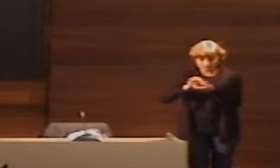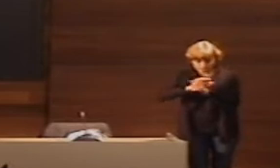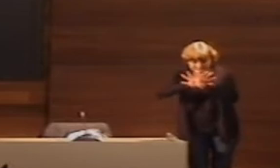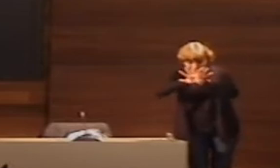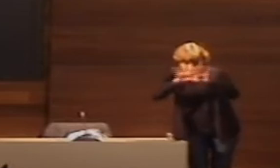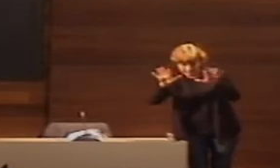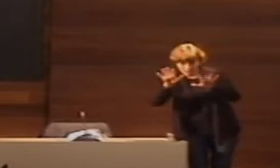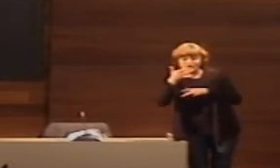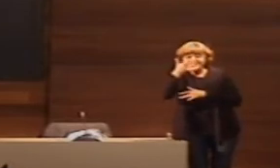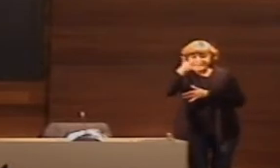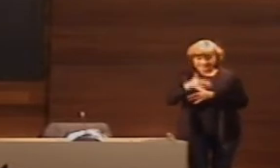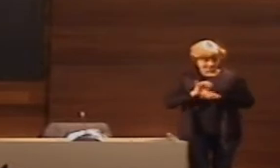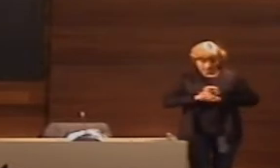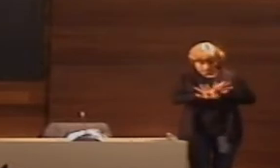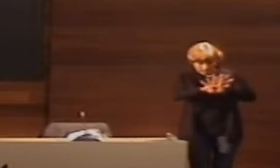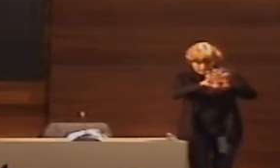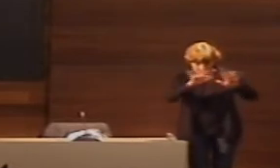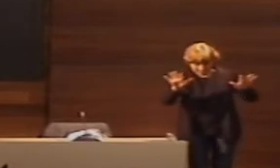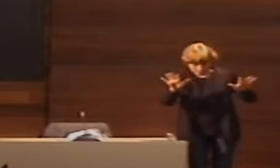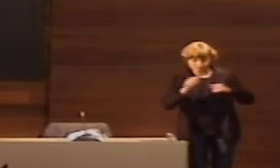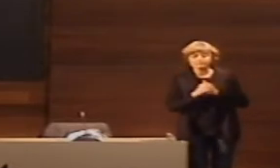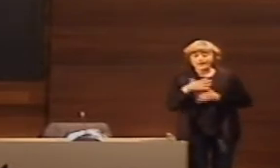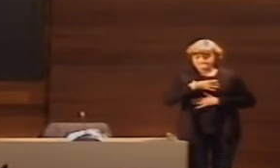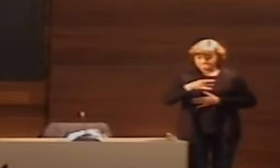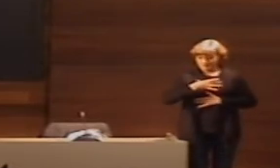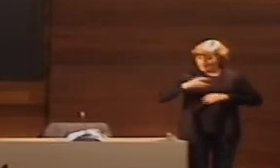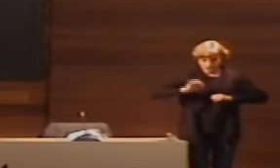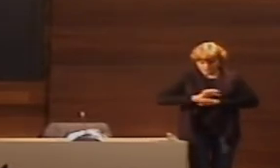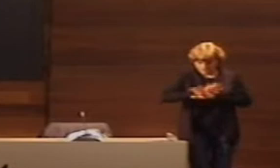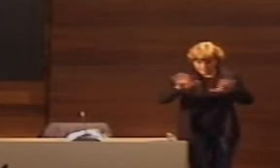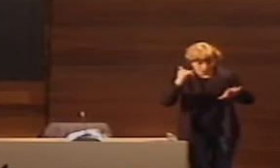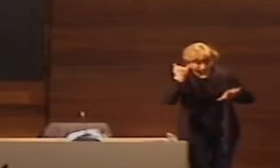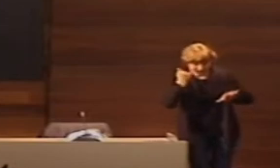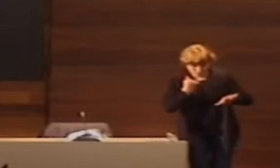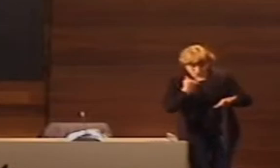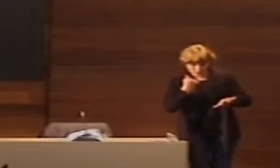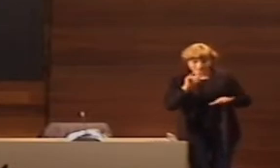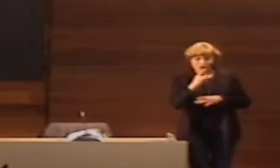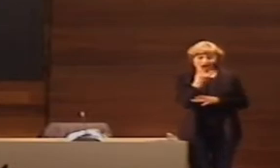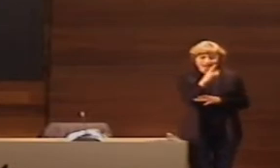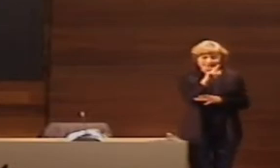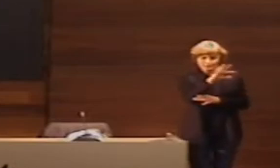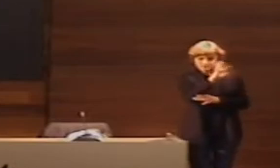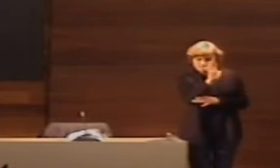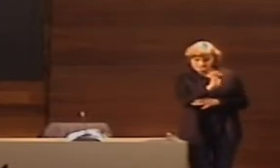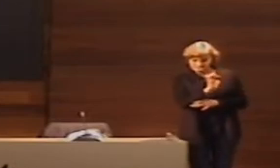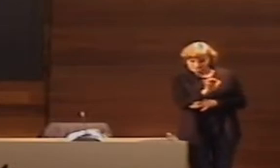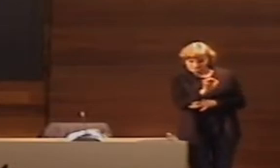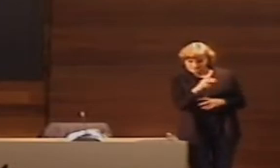claro lo que es, el vidrio está claro lo que es, el papel también, pero en cambio el contenedor amarillo es un contenedor